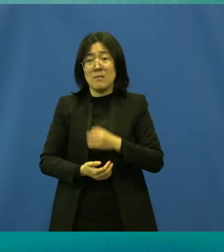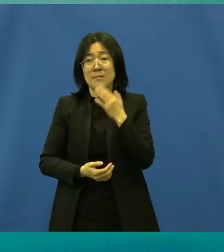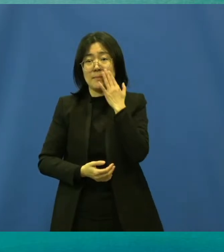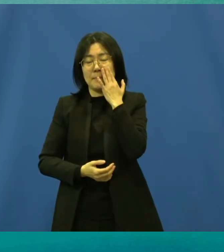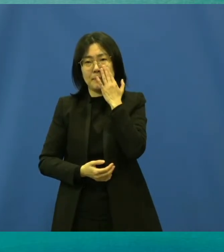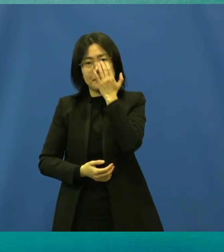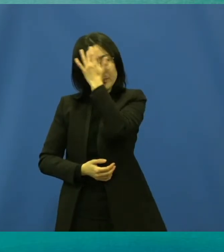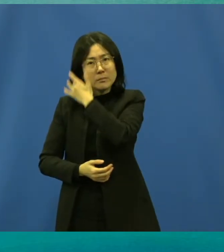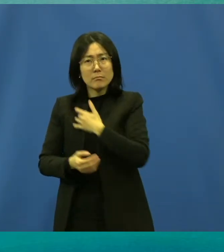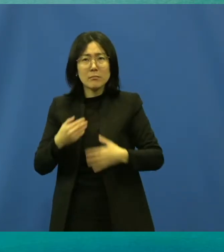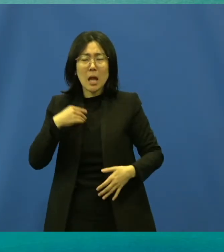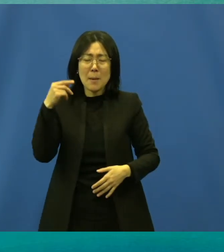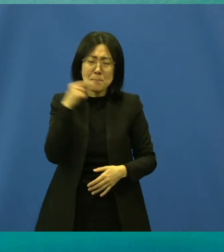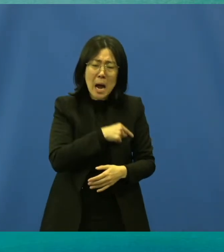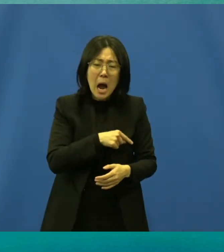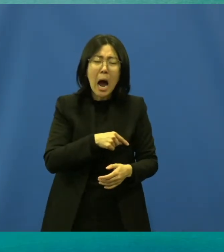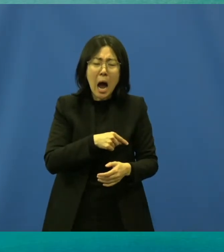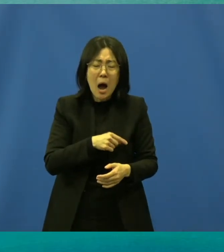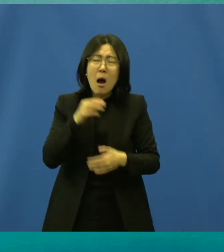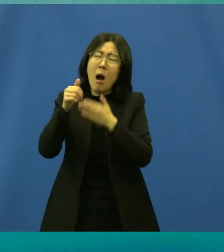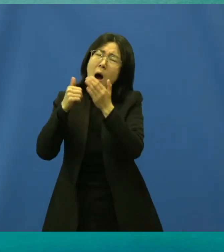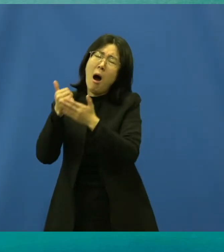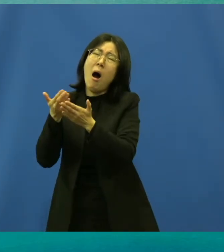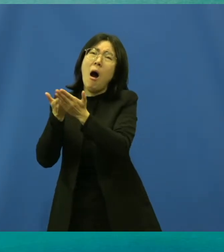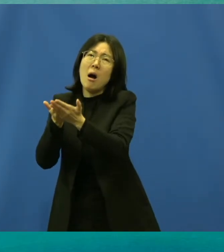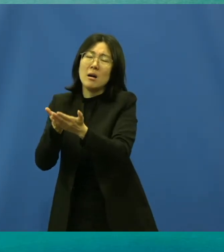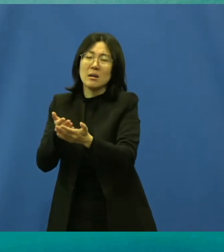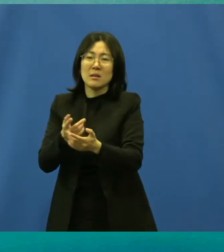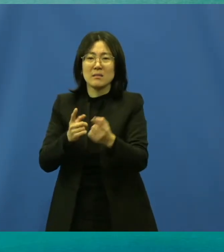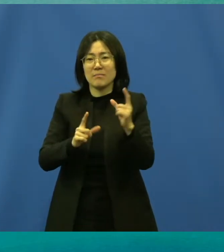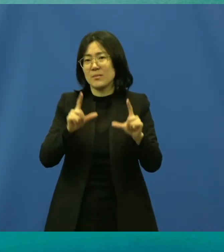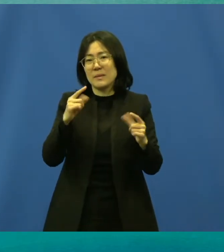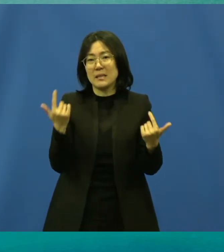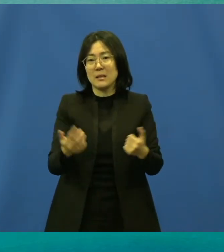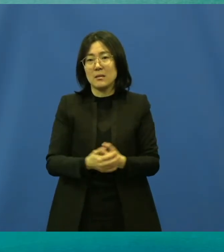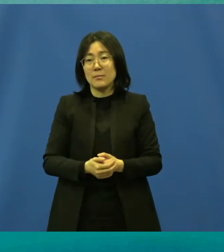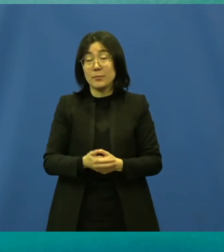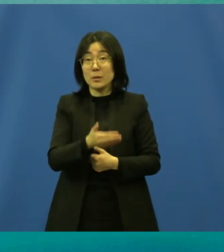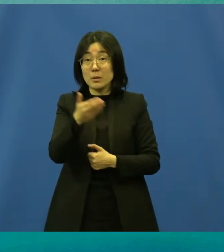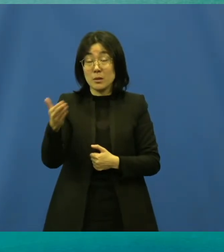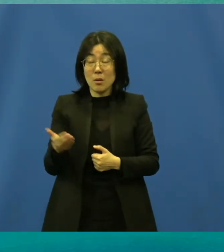여러분, 하나님이 엘리야를 부르시고 첫 번째 가게 하신 곳이 그릿 시냇가였다고.